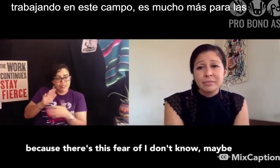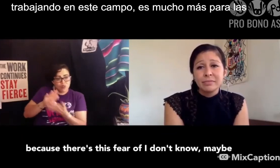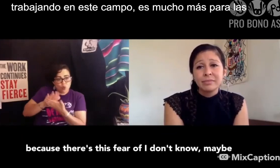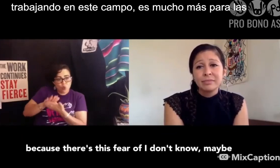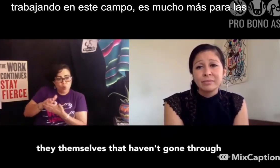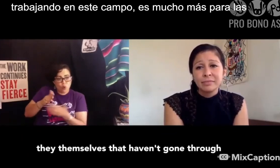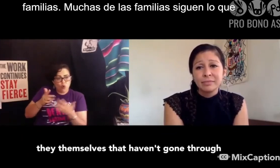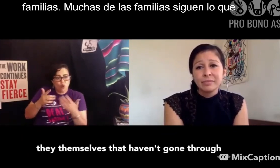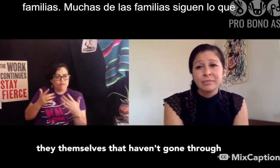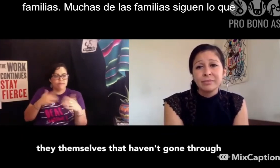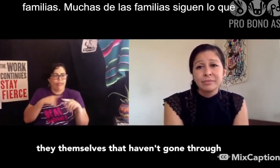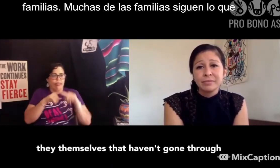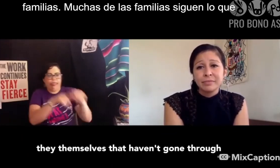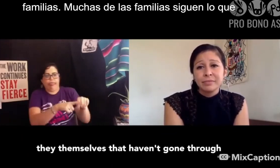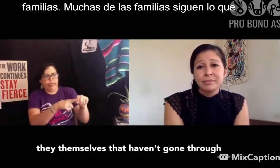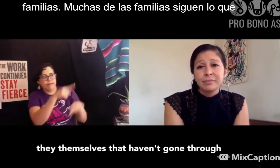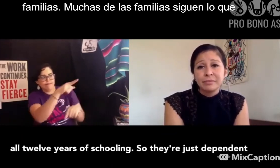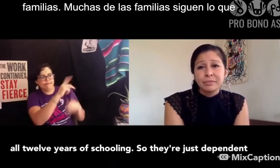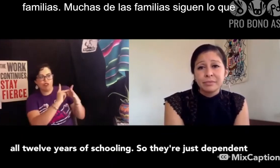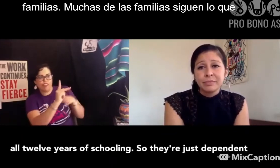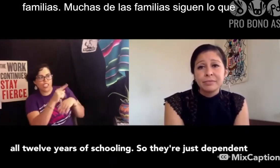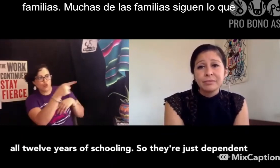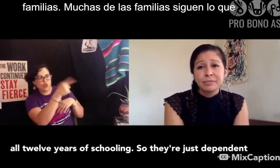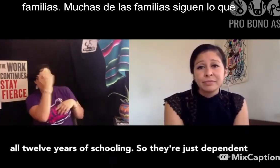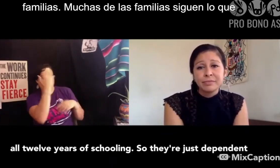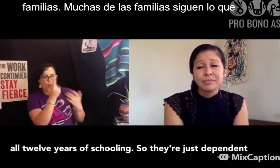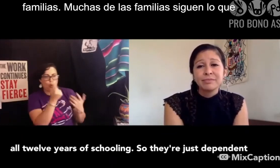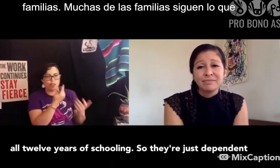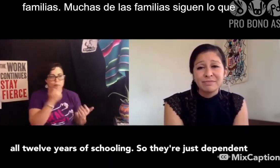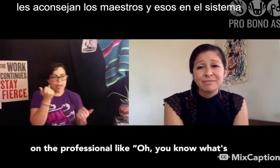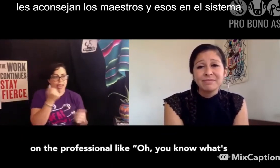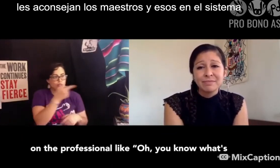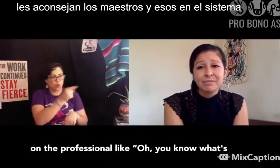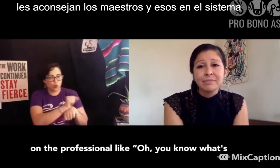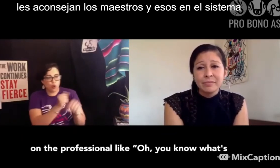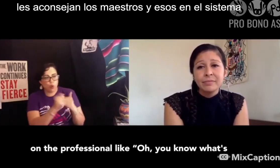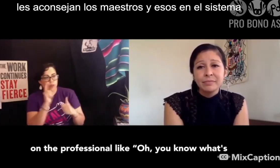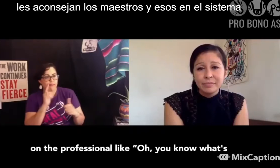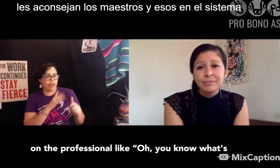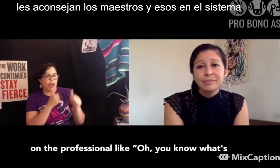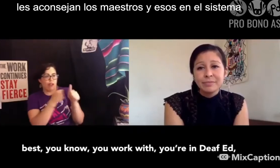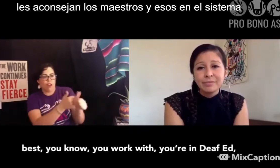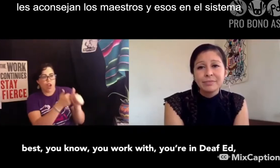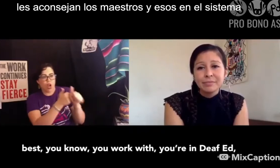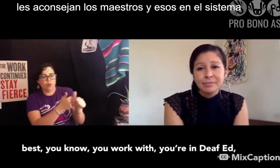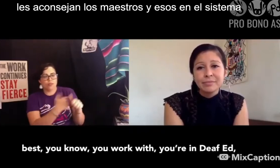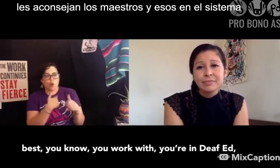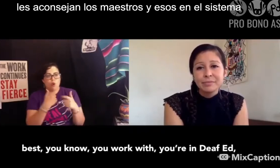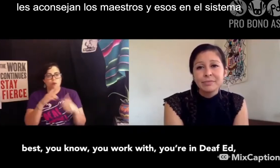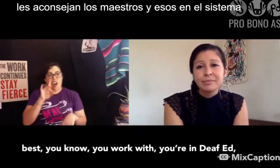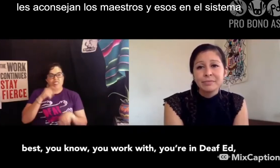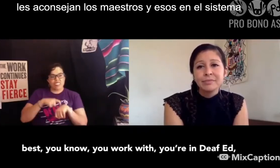mucho más para las familias. Muchas de las familias siguen lo que les aconsejan los